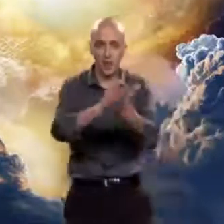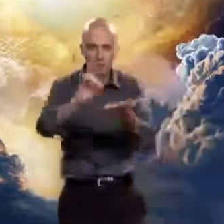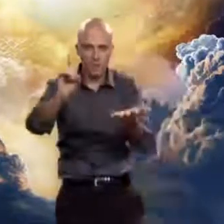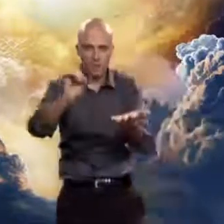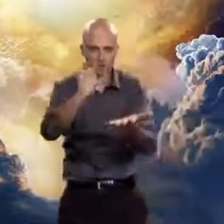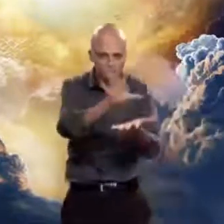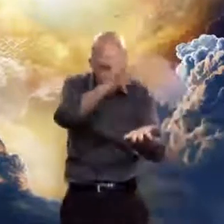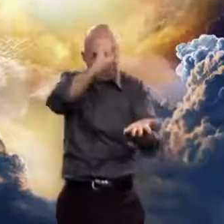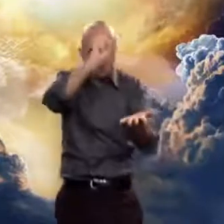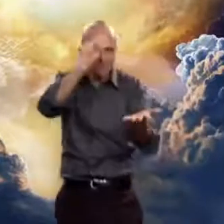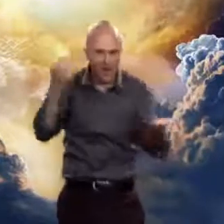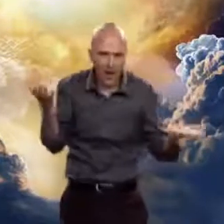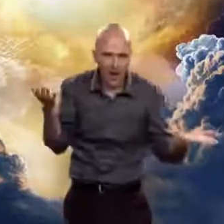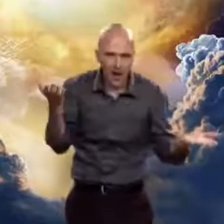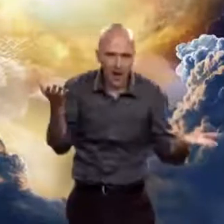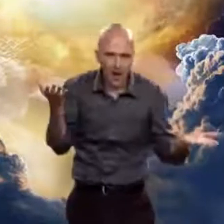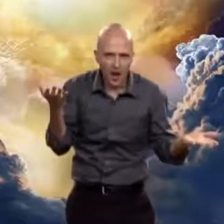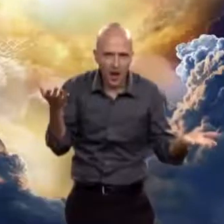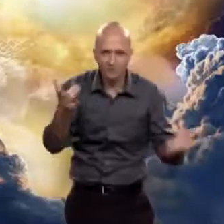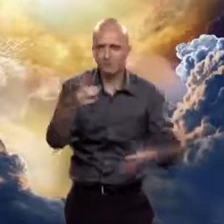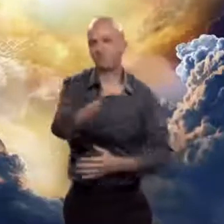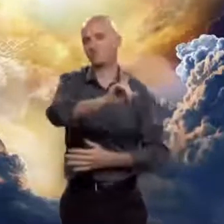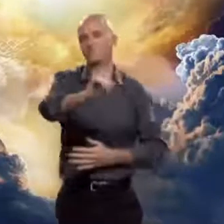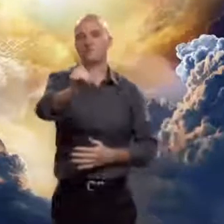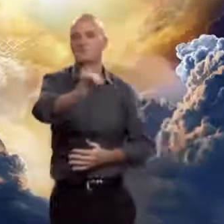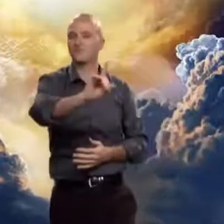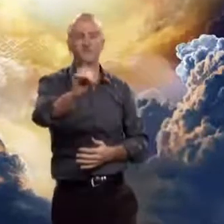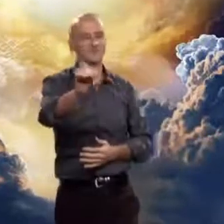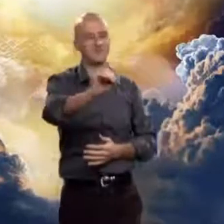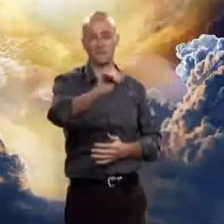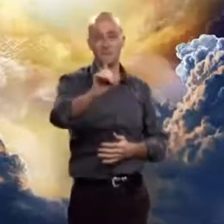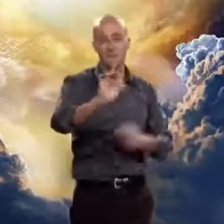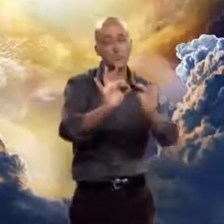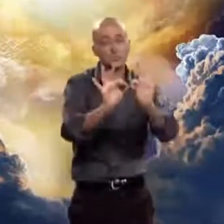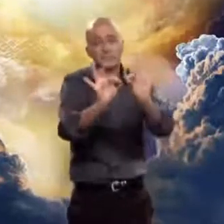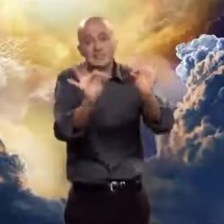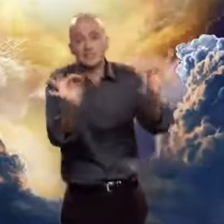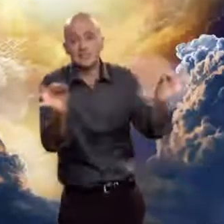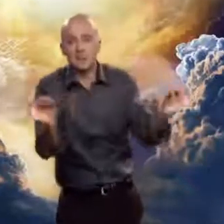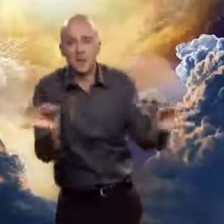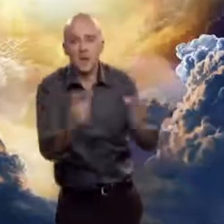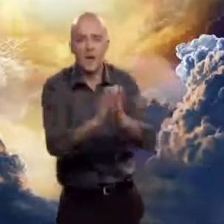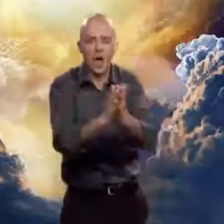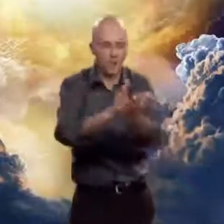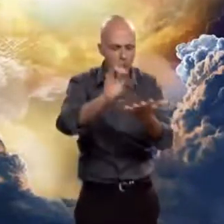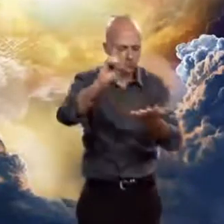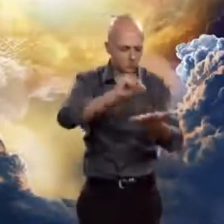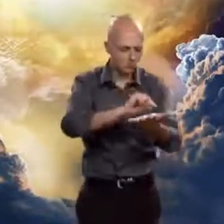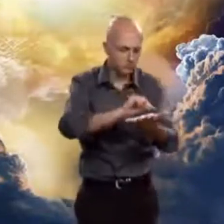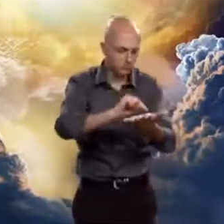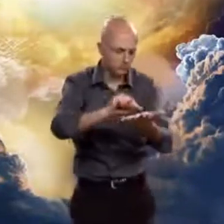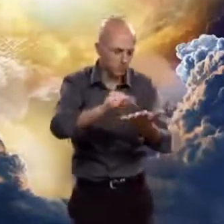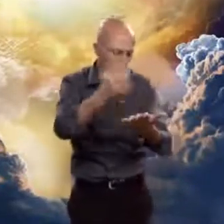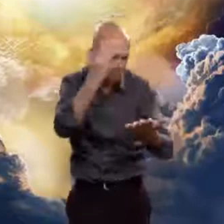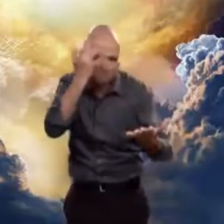um momento a perder. Muitos se orgulham pelos maus atos que não praticam. Não basta, contudo, que sejam árvores